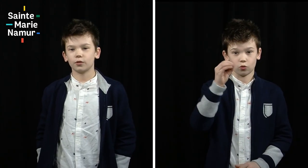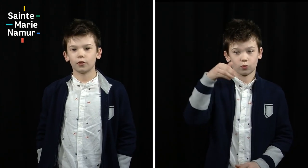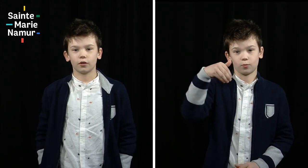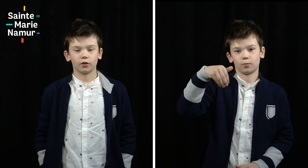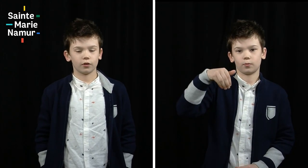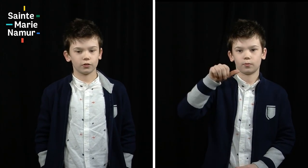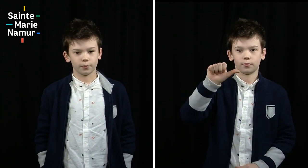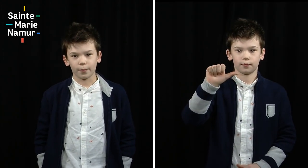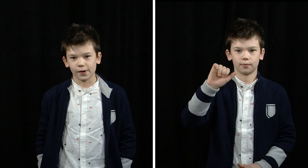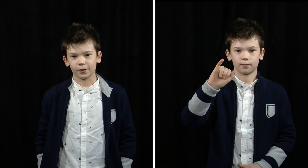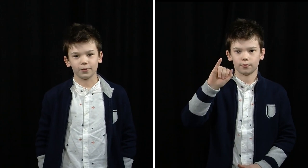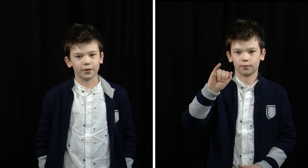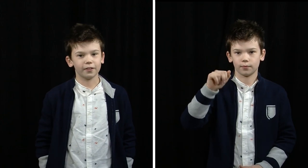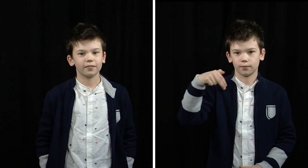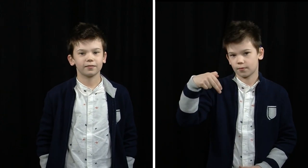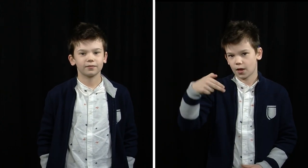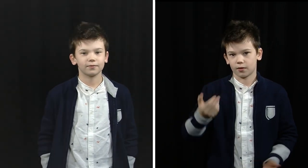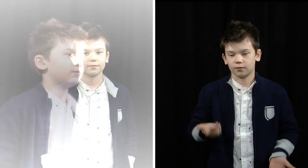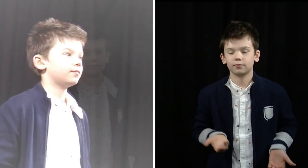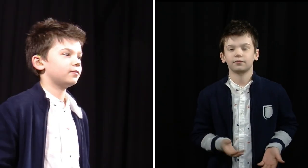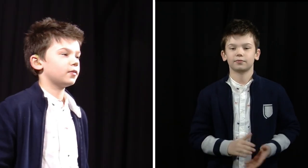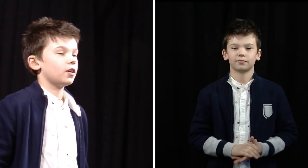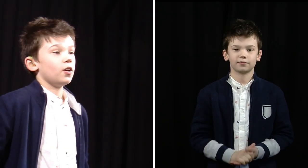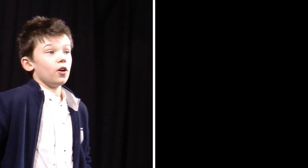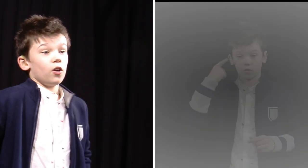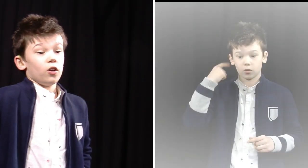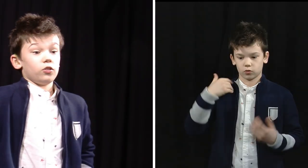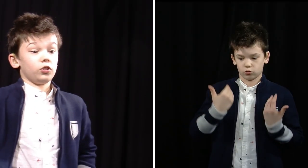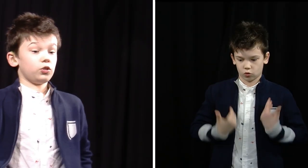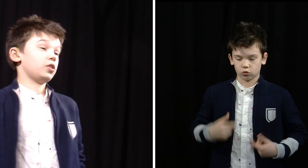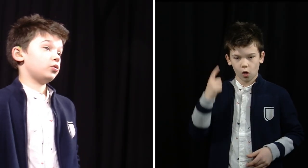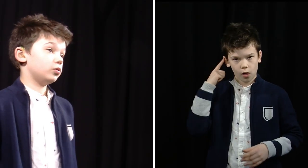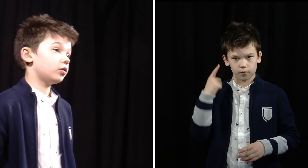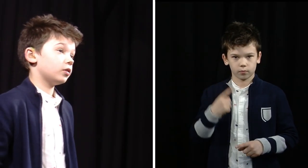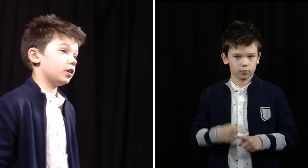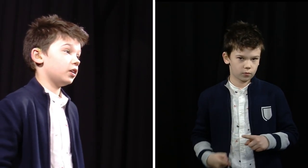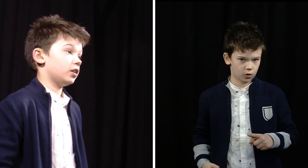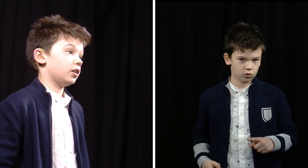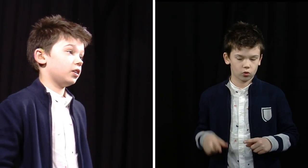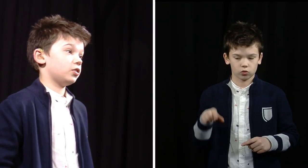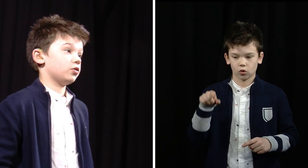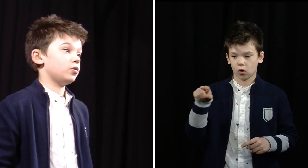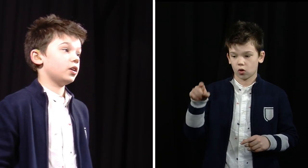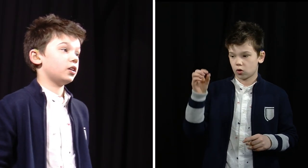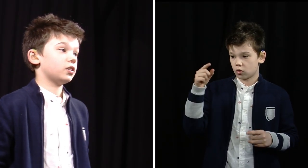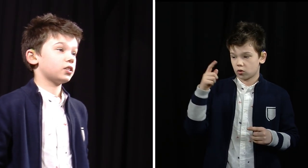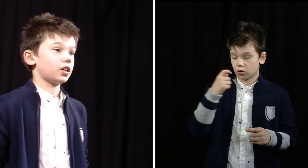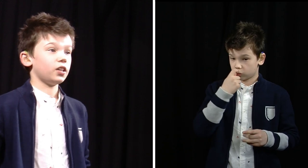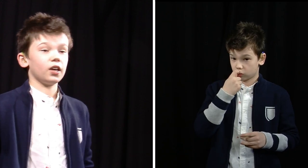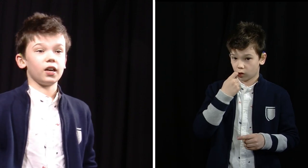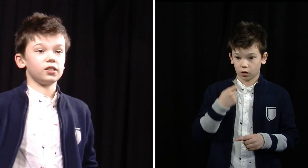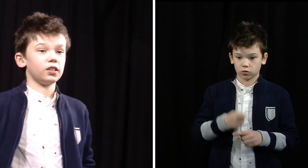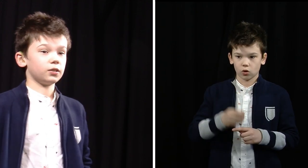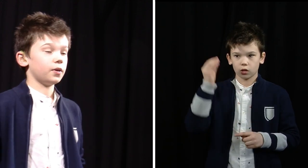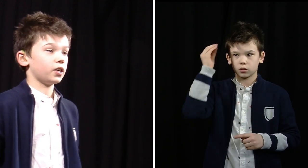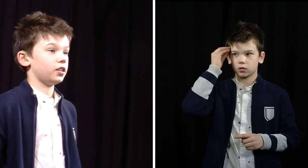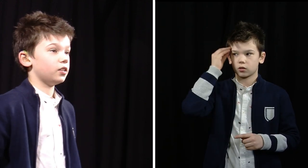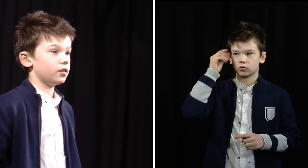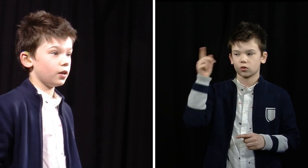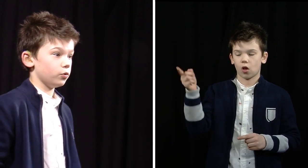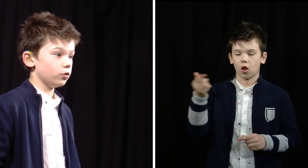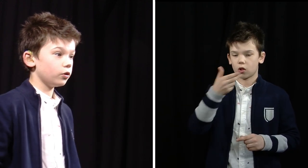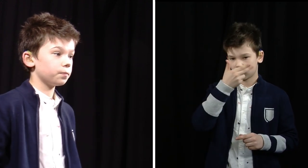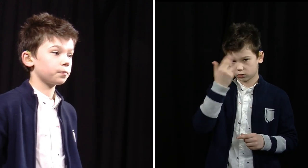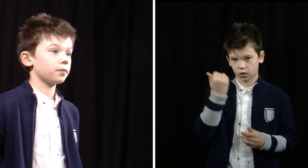Bonjour, je m'appelle Romain, je suis sourd et je suis inscrit à Sainte